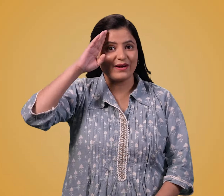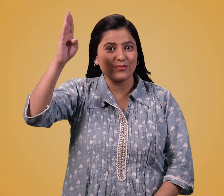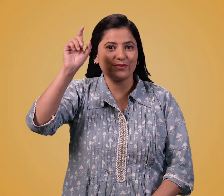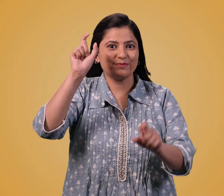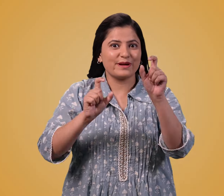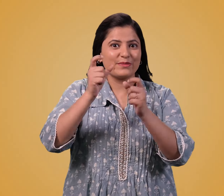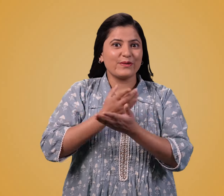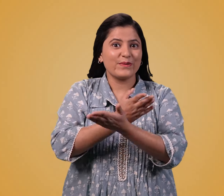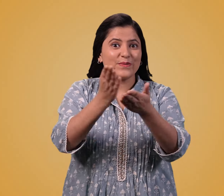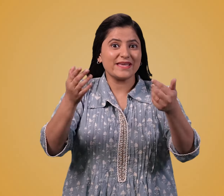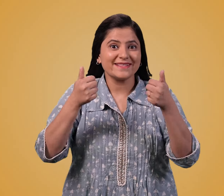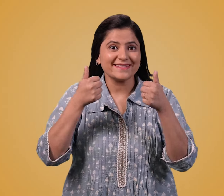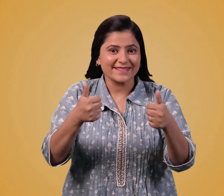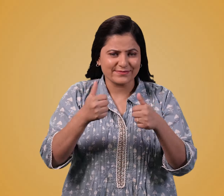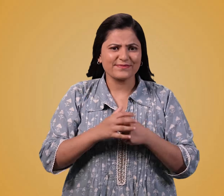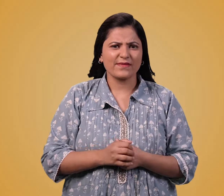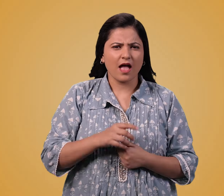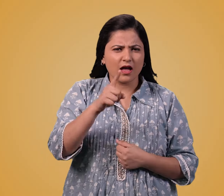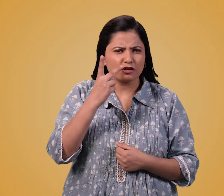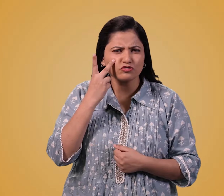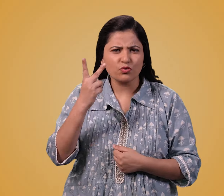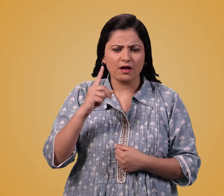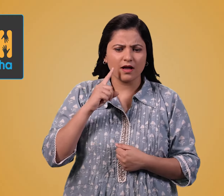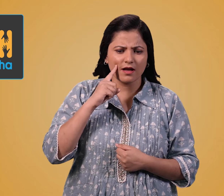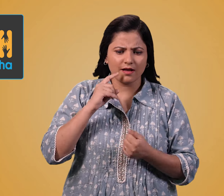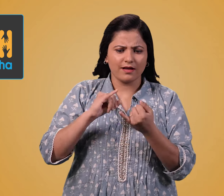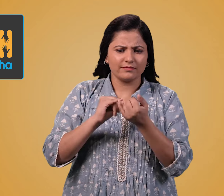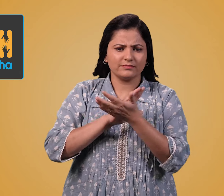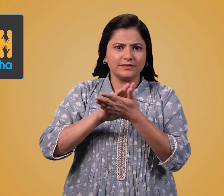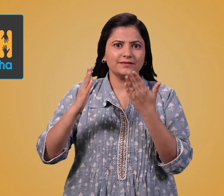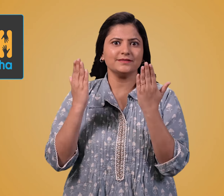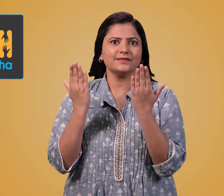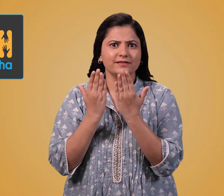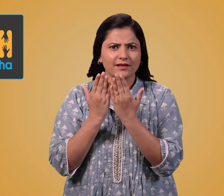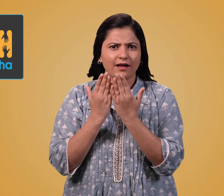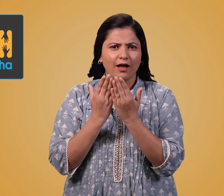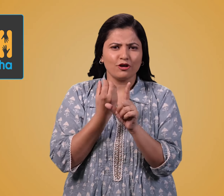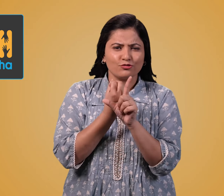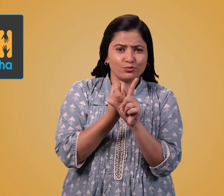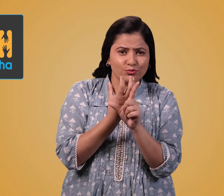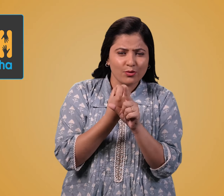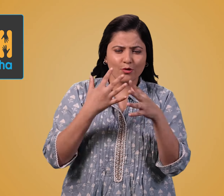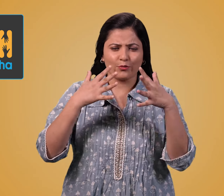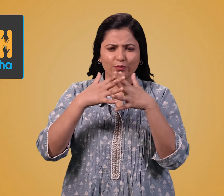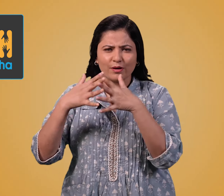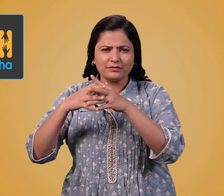सभी को हलो क्या आपने सोशल मीडिया पर आएसल शिक्षा ने जारी किये हुए विडियो देखे है